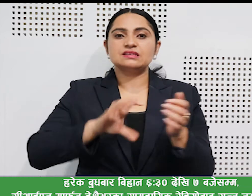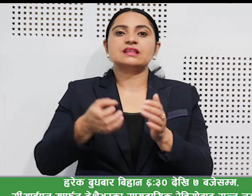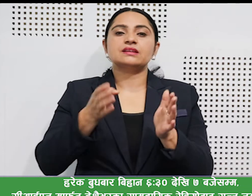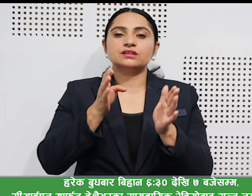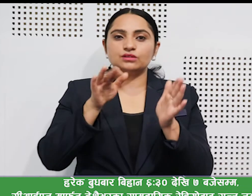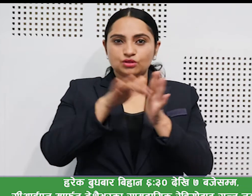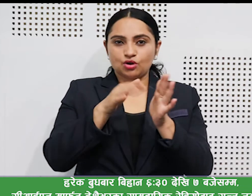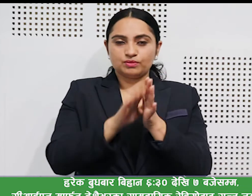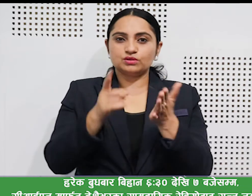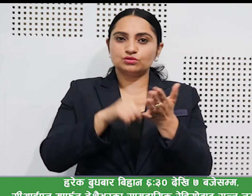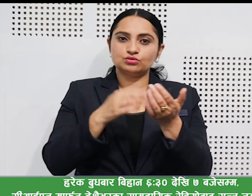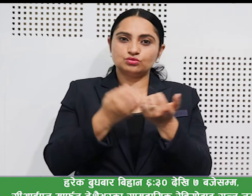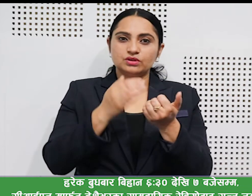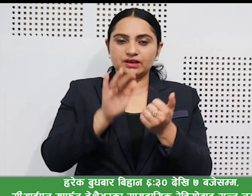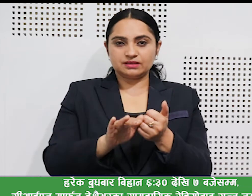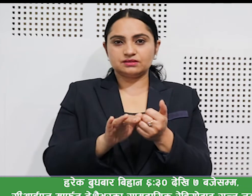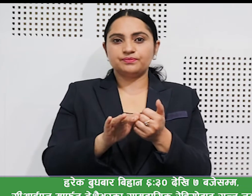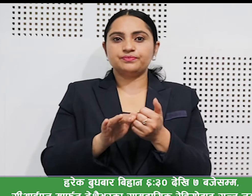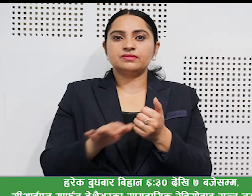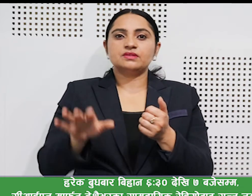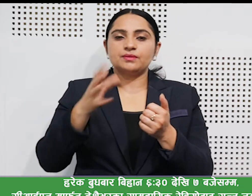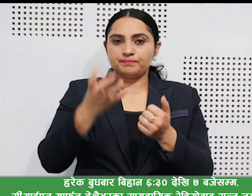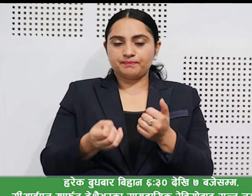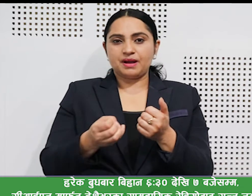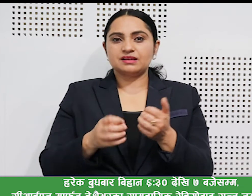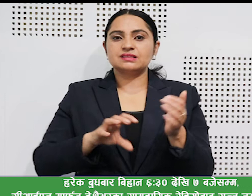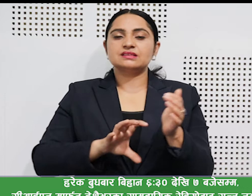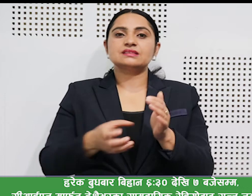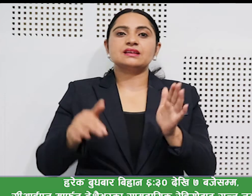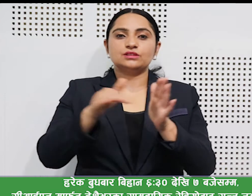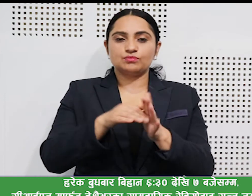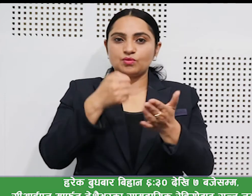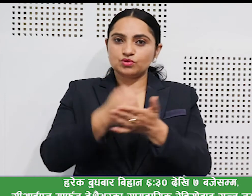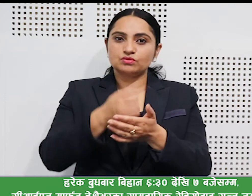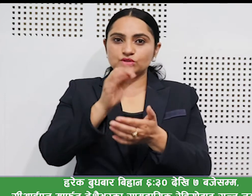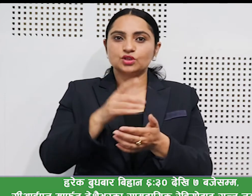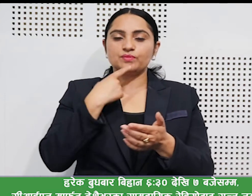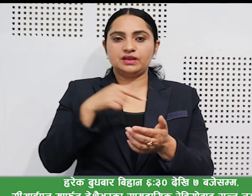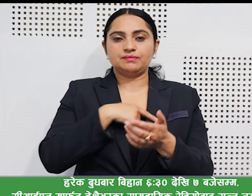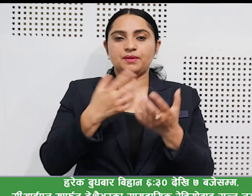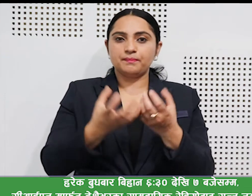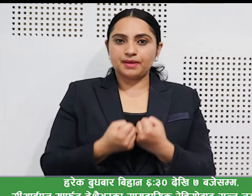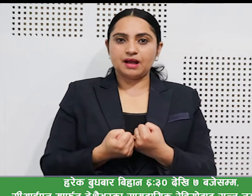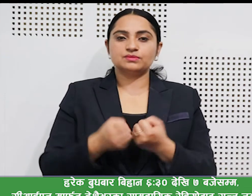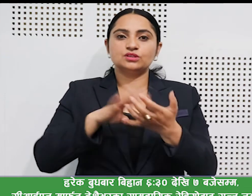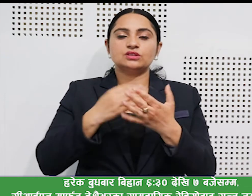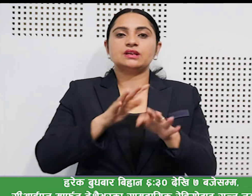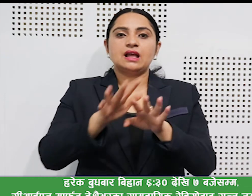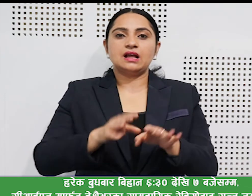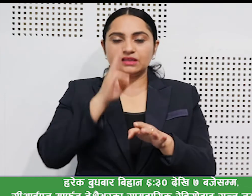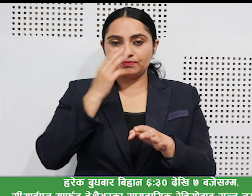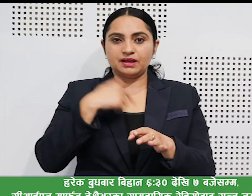चाहिँ स्केल अप गरेर सबैवटा स्थानीय तहमा पुर्याउन सक्यौँ भने चाहिँ हामीसँग भएको तथ्याङ्कको आधारमा जुन सङ्गठित तथ्याङ्क छ त्यसका आधारमा हामीले